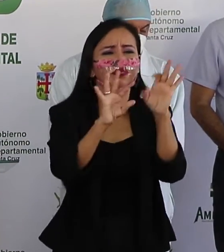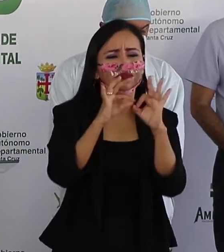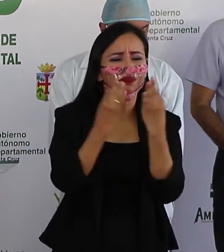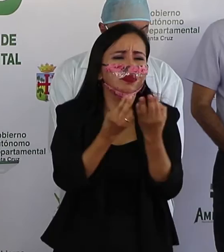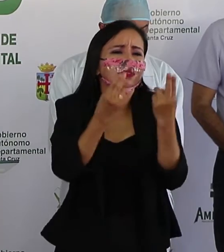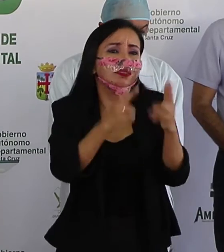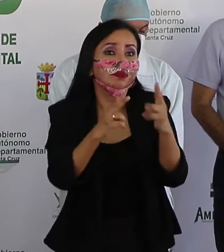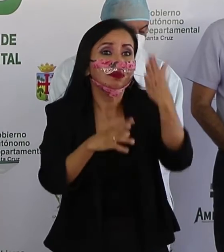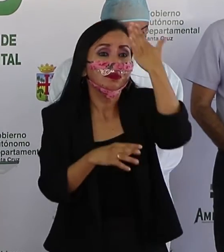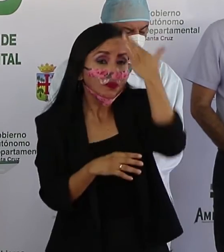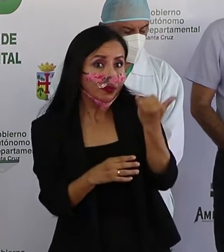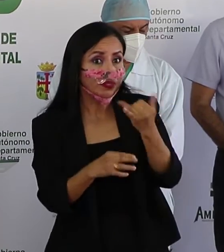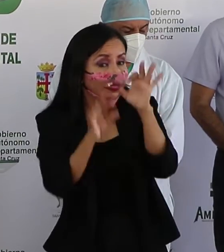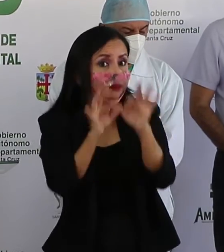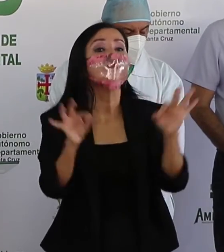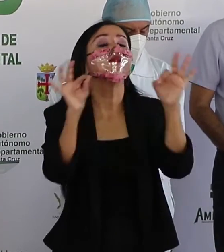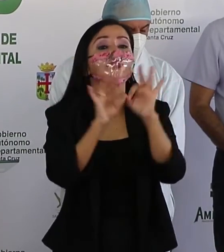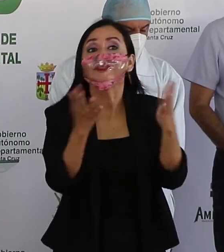teniendo.